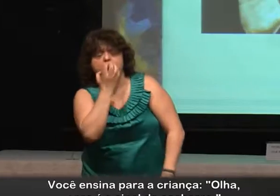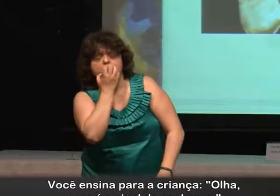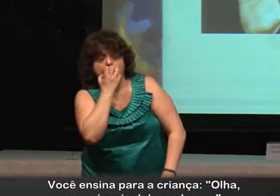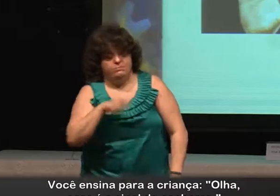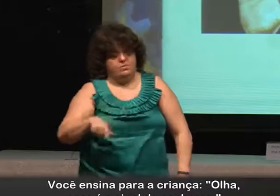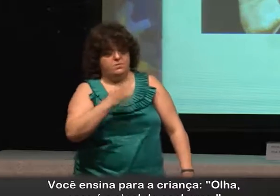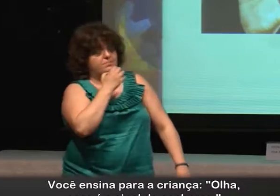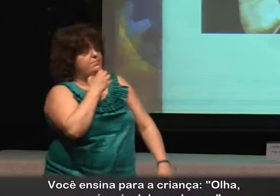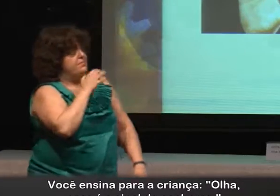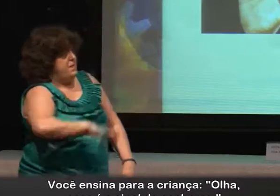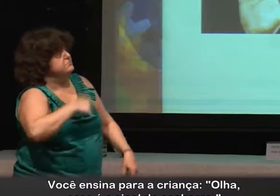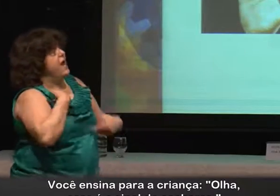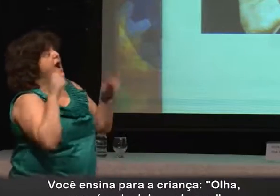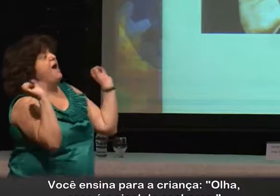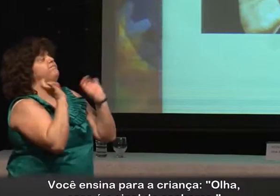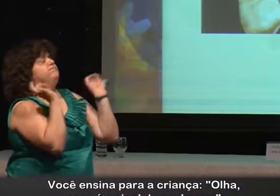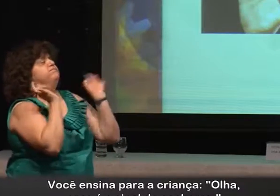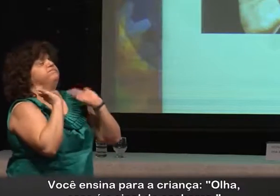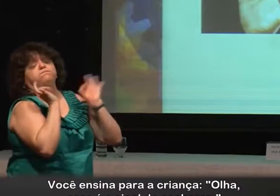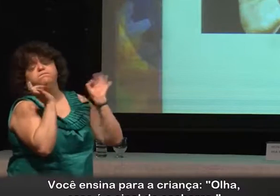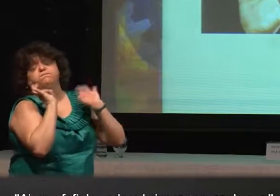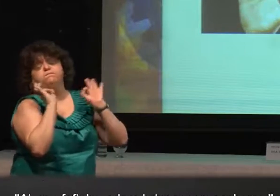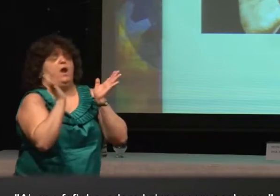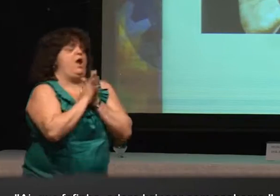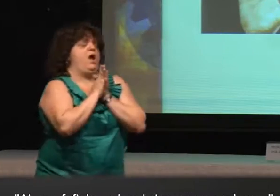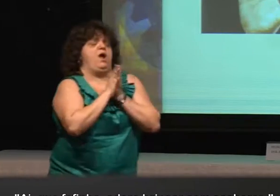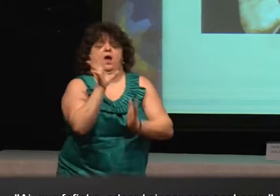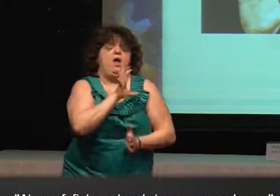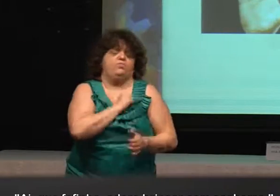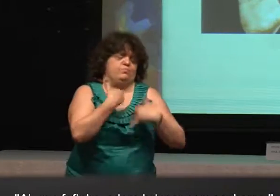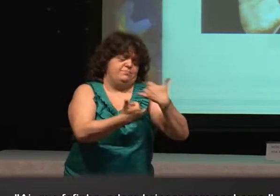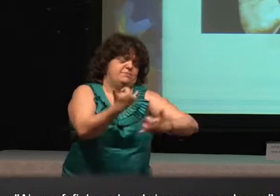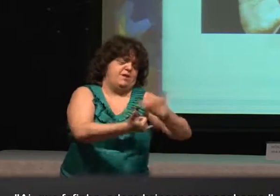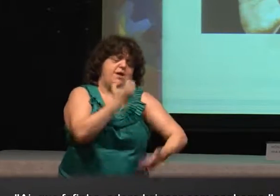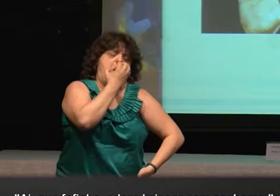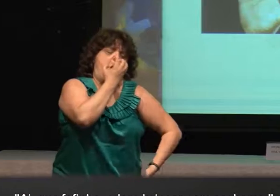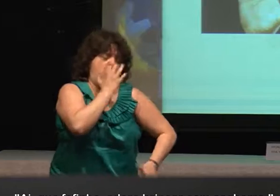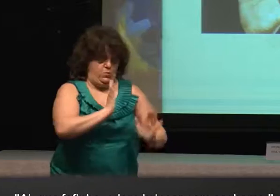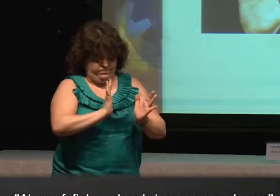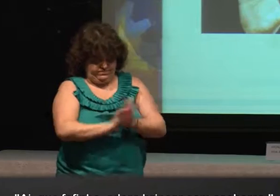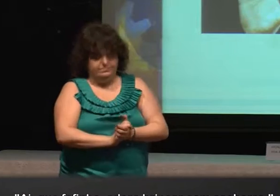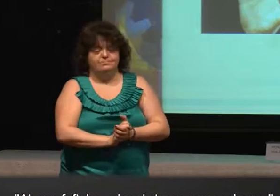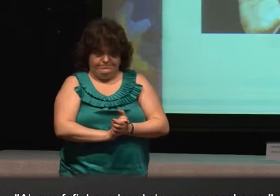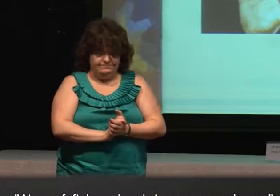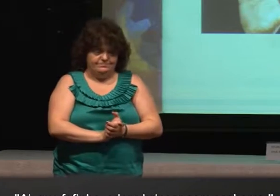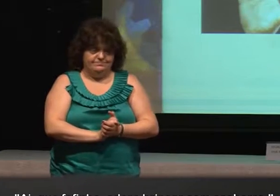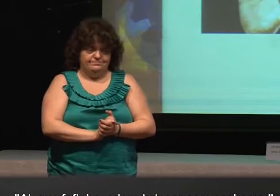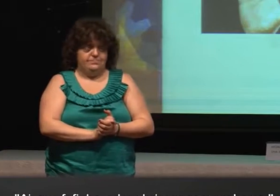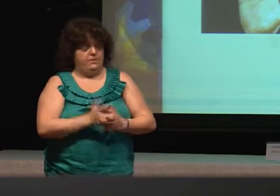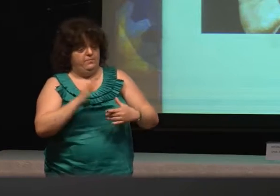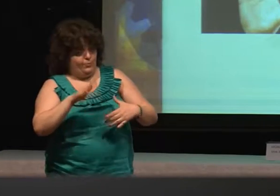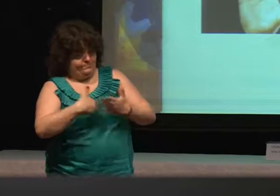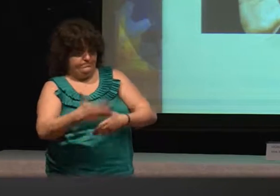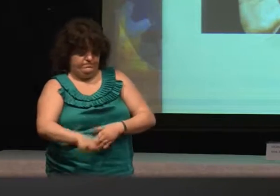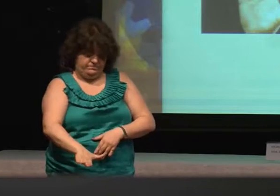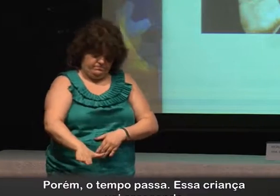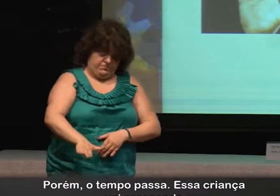você ensina para a criança, olha, esse é o sinal de cachorro. Ela, ai, que fofinho, eu adoro brincar com cachorro.